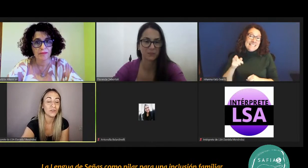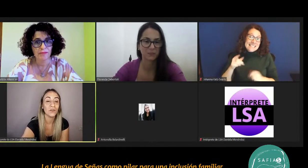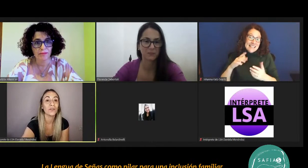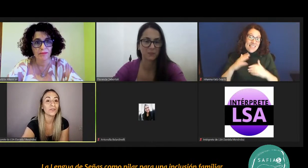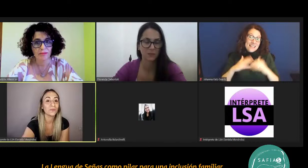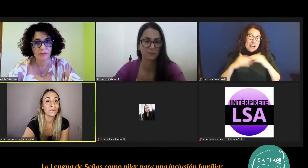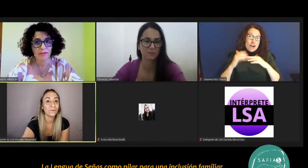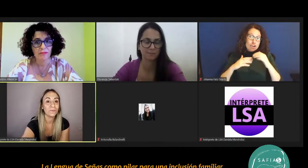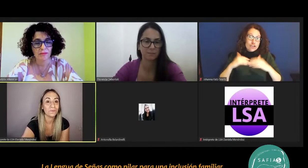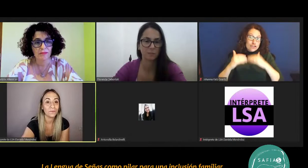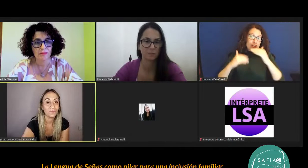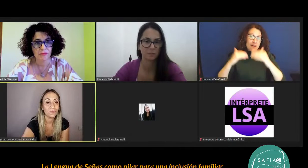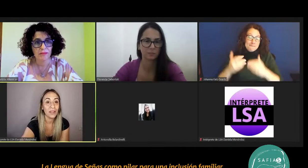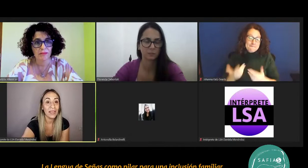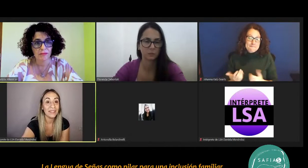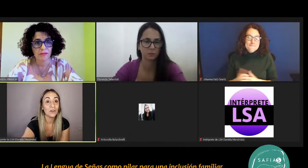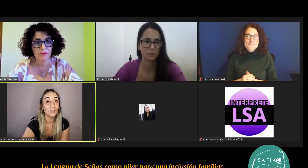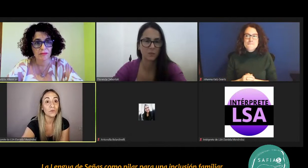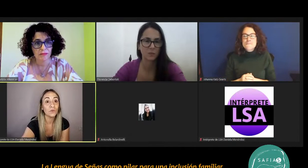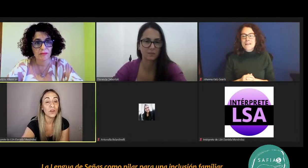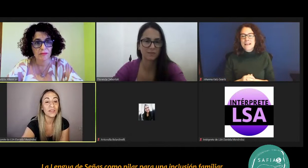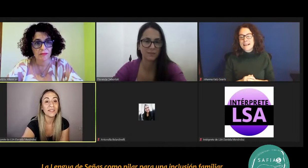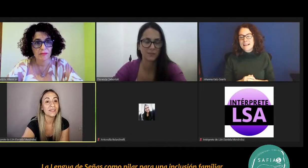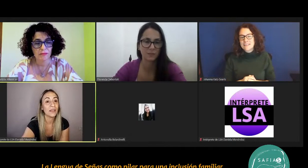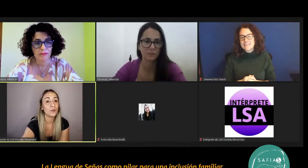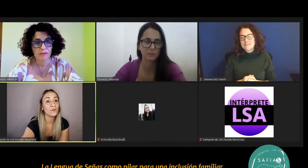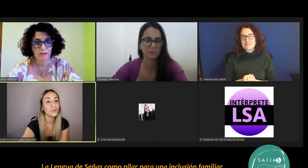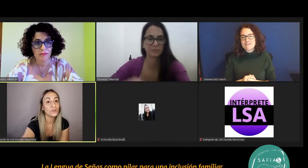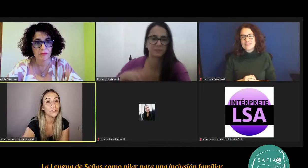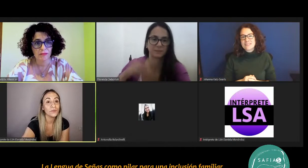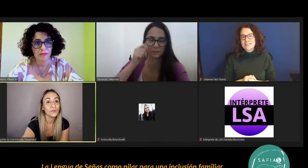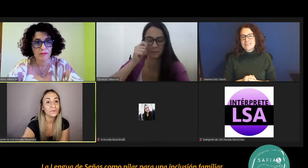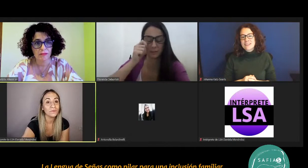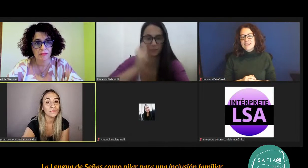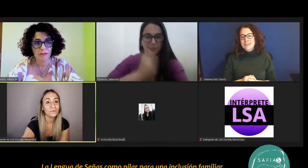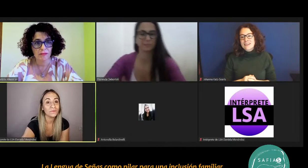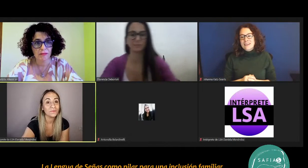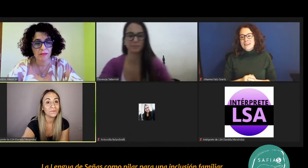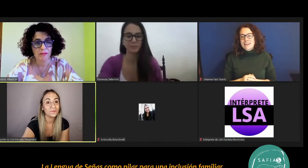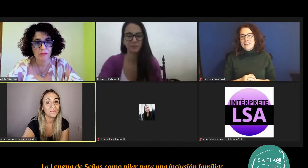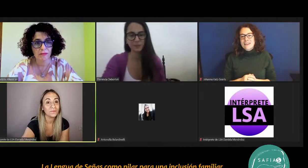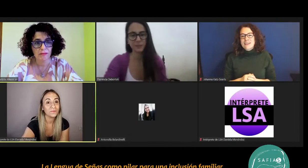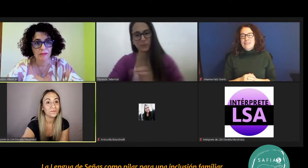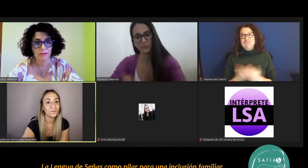los chicos sordos. Esa construcción, ese desarrollo,